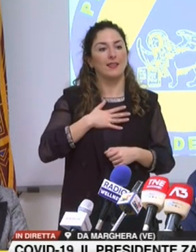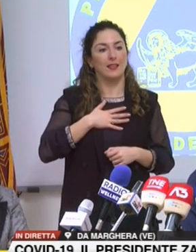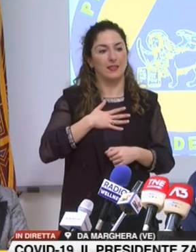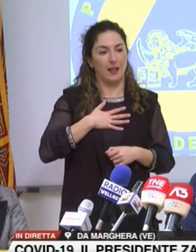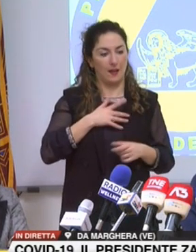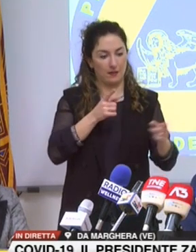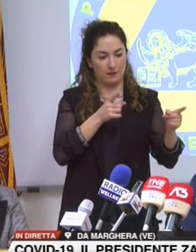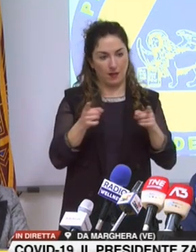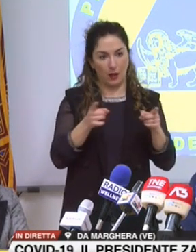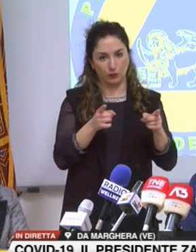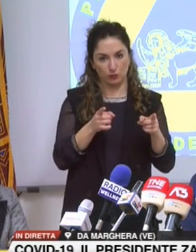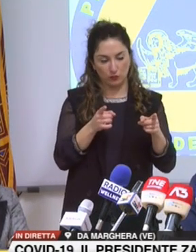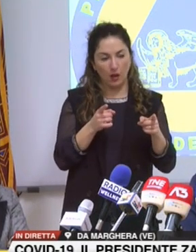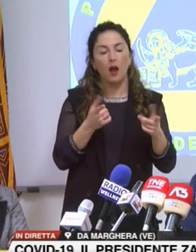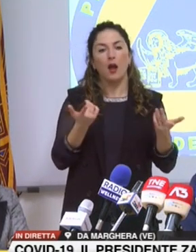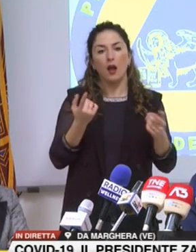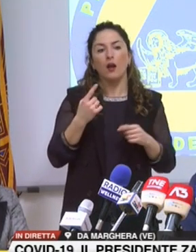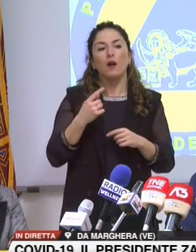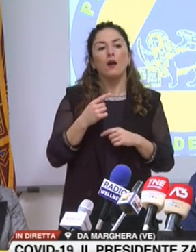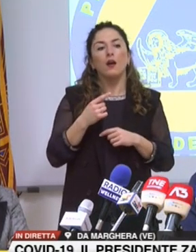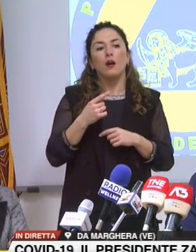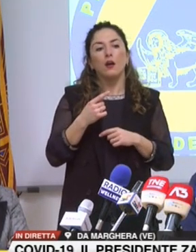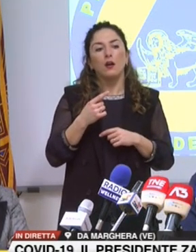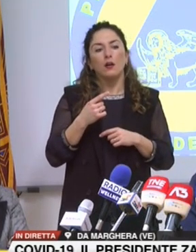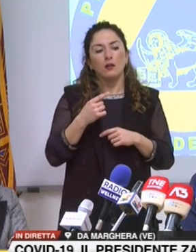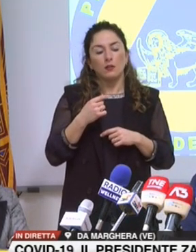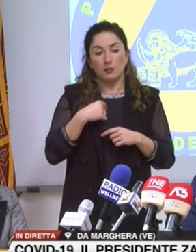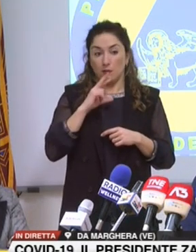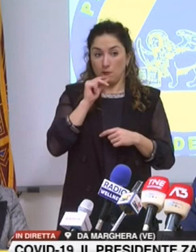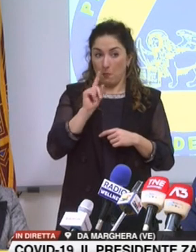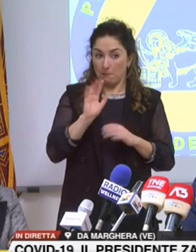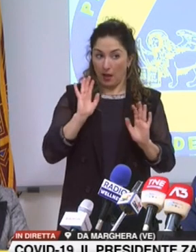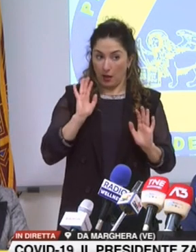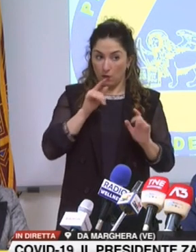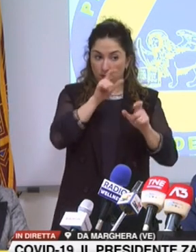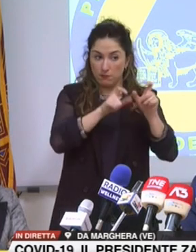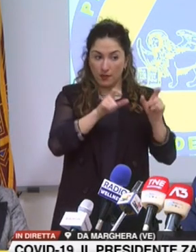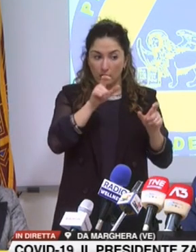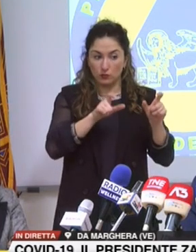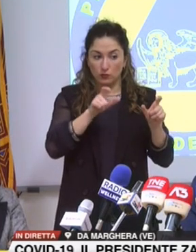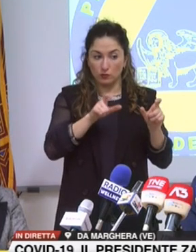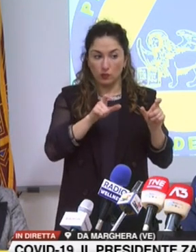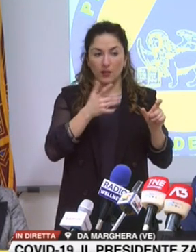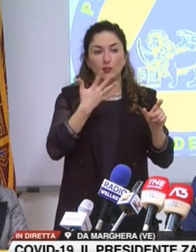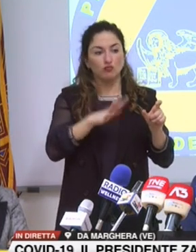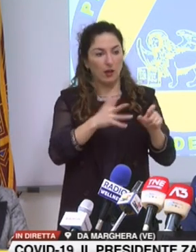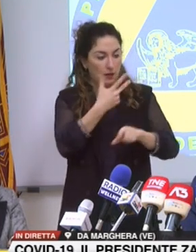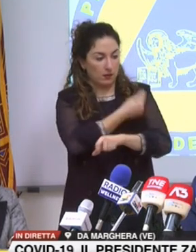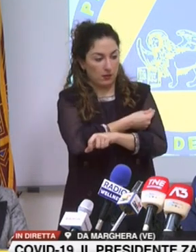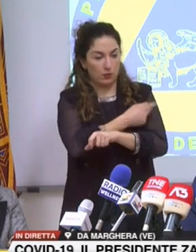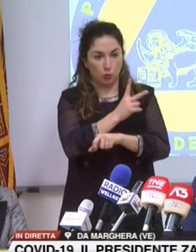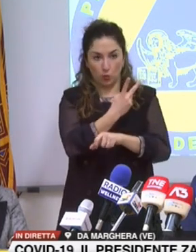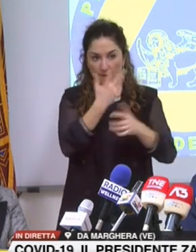parlato. Attualmente noi abbiamo somministrato, qua non parlo, attenzione, di persone che hanno completato il vaccino, non parlo